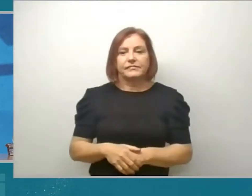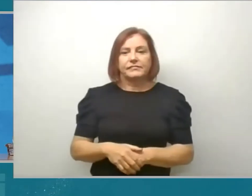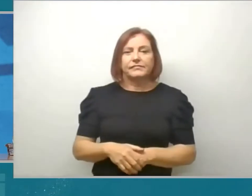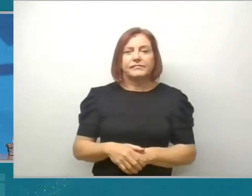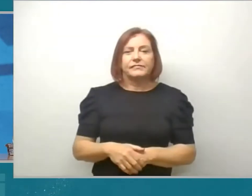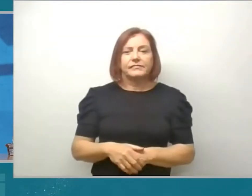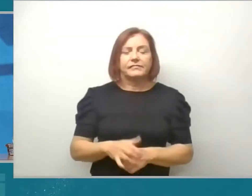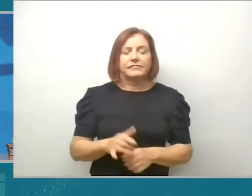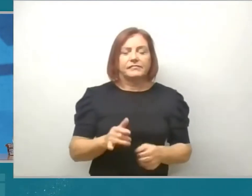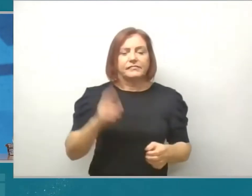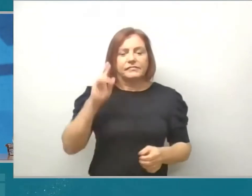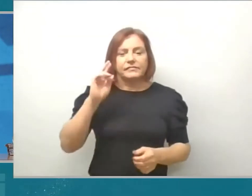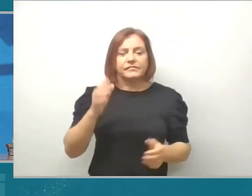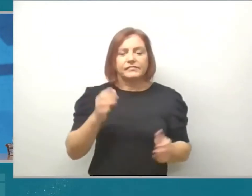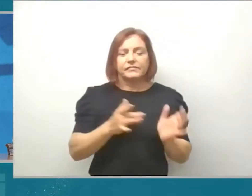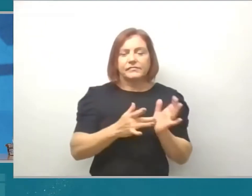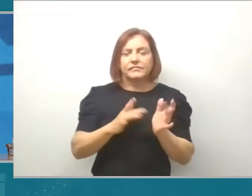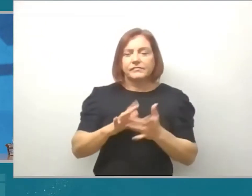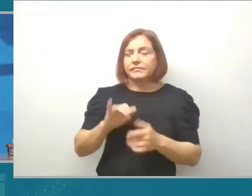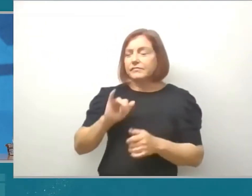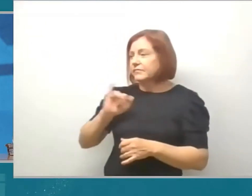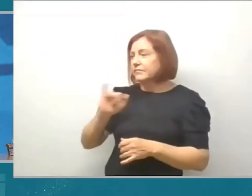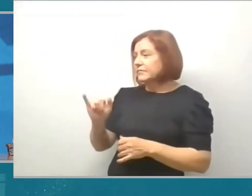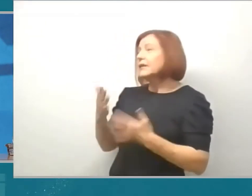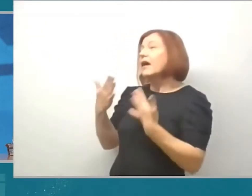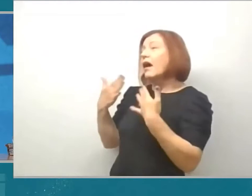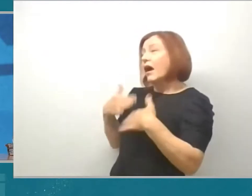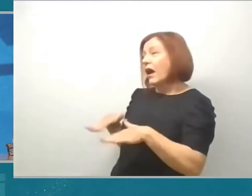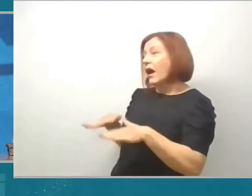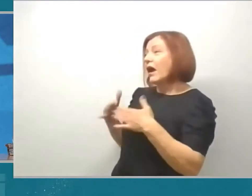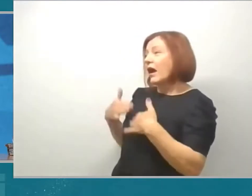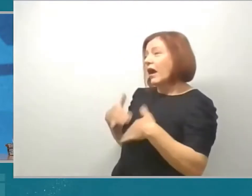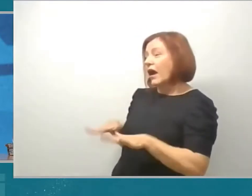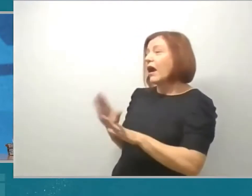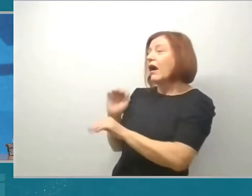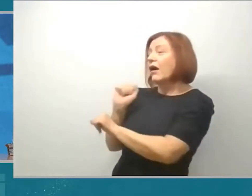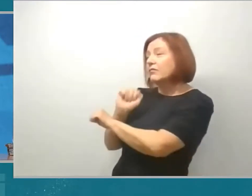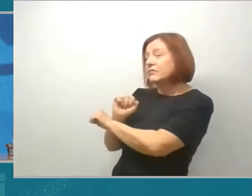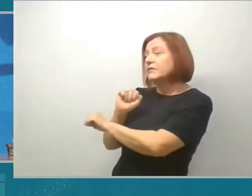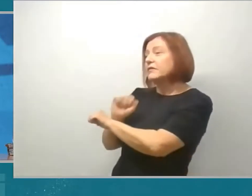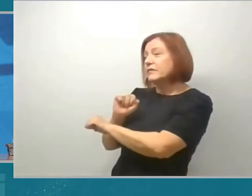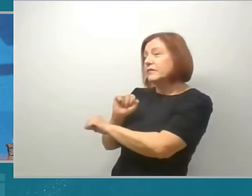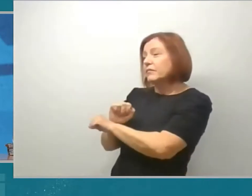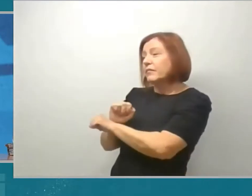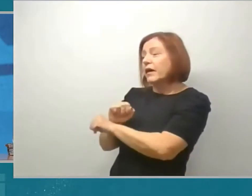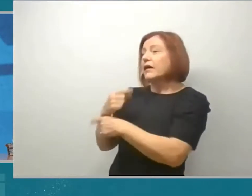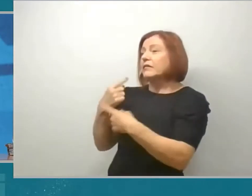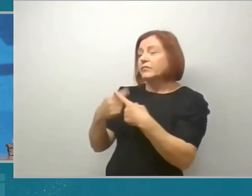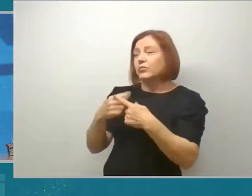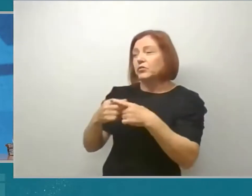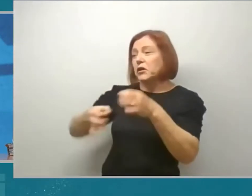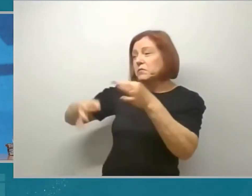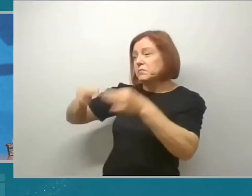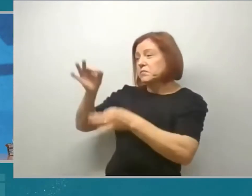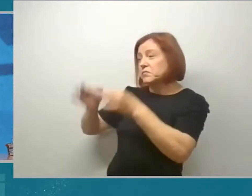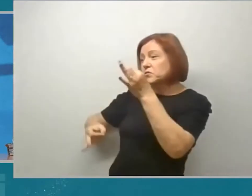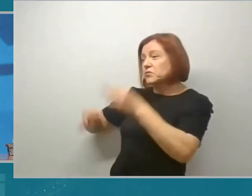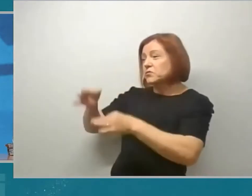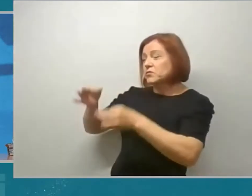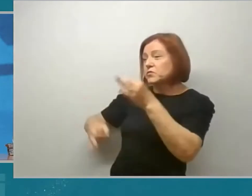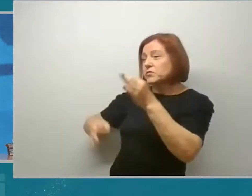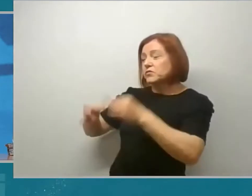assim nos convém cumprir toda a justiça. Então ele o admitiu. Então toda a